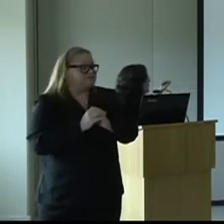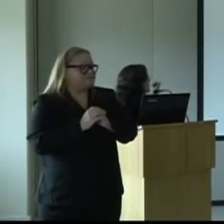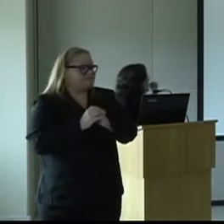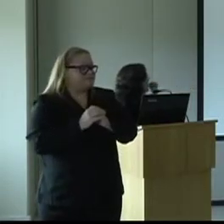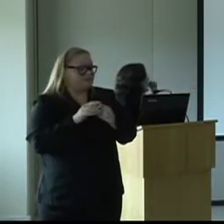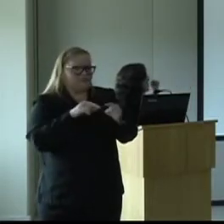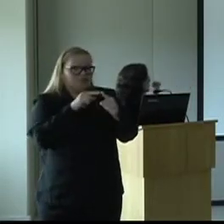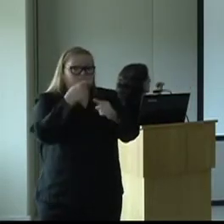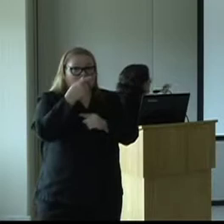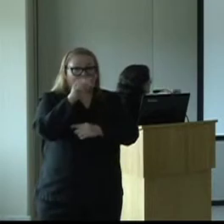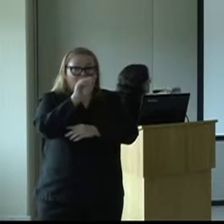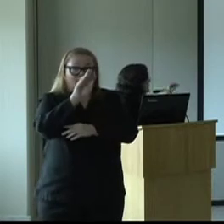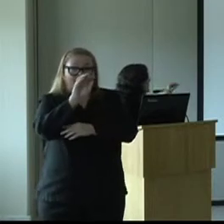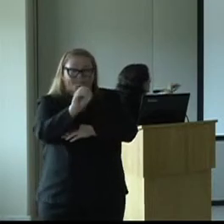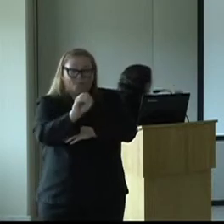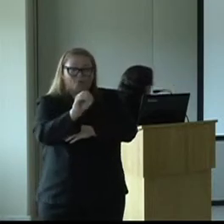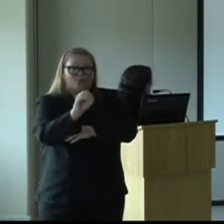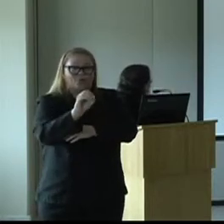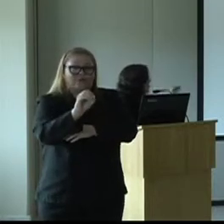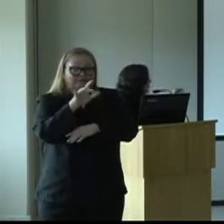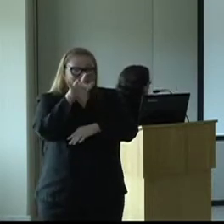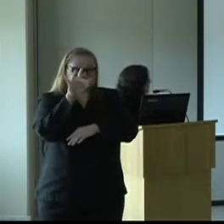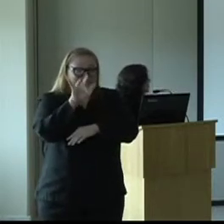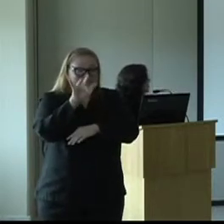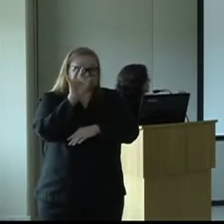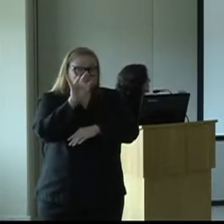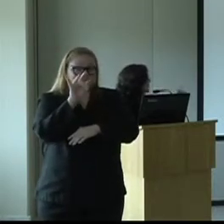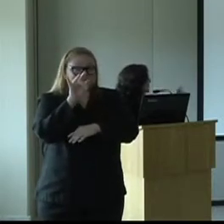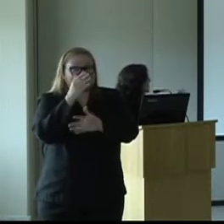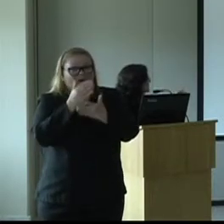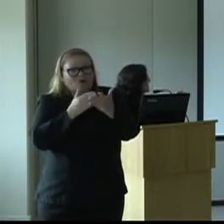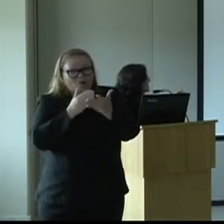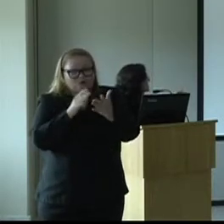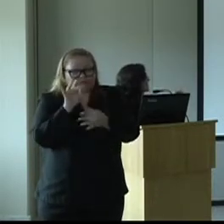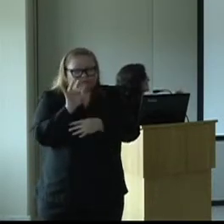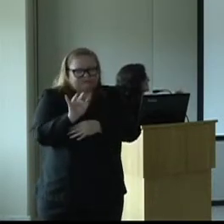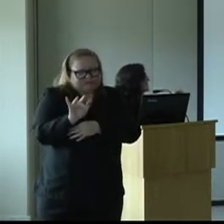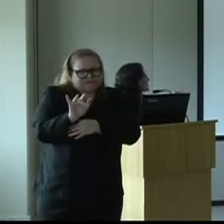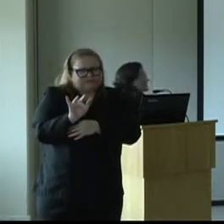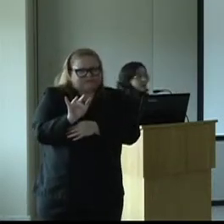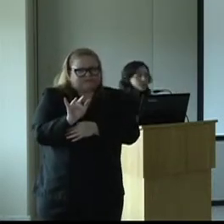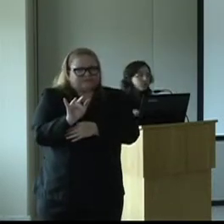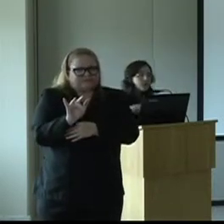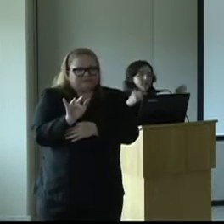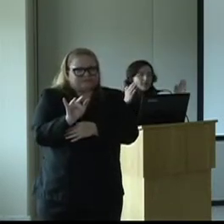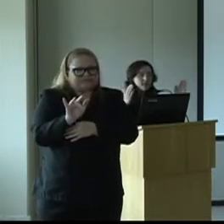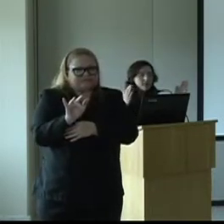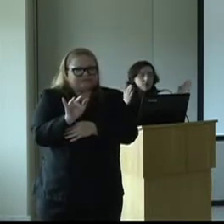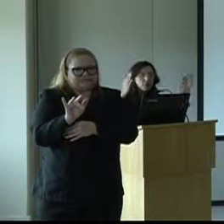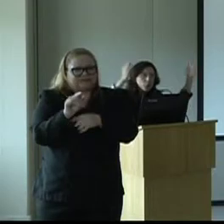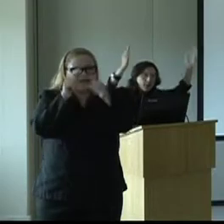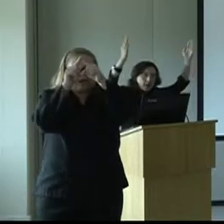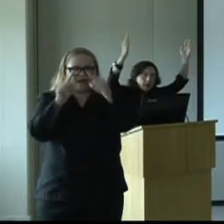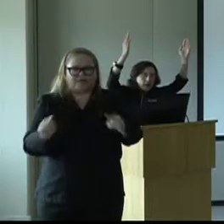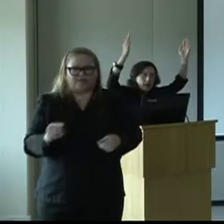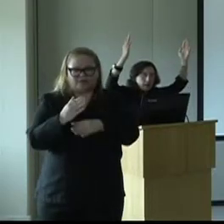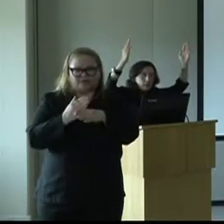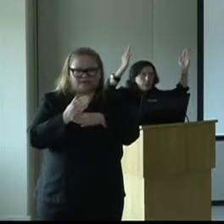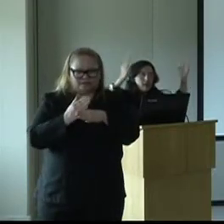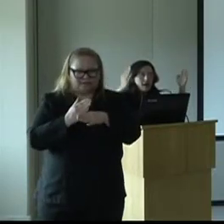cuando Gabo con su mouse stick oprimía alguno de esos switches bien sensibles, su caballete